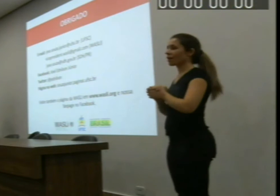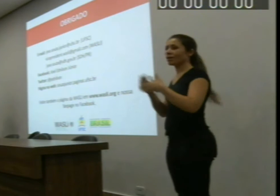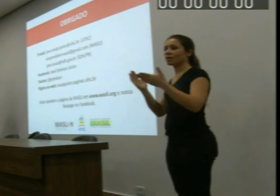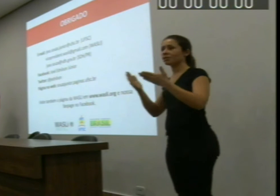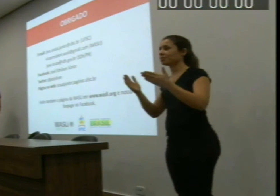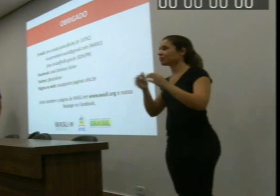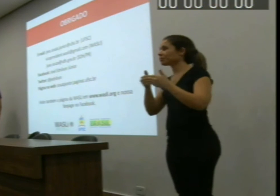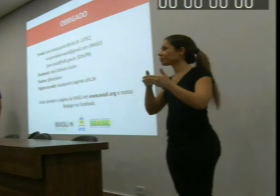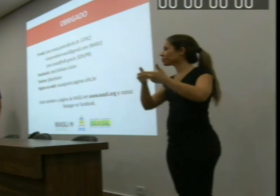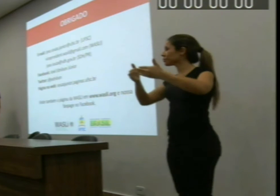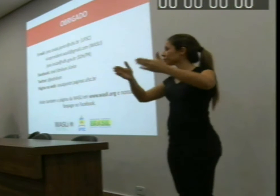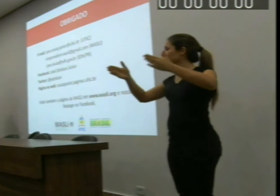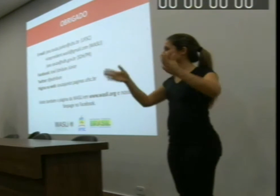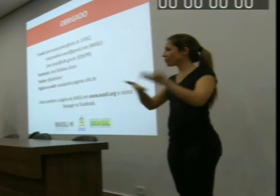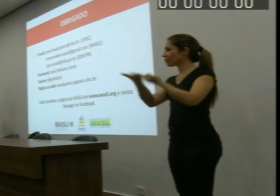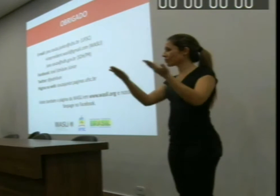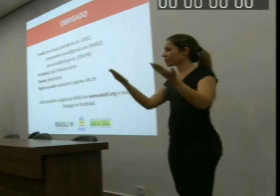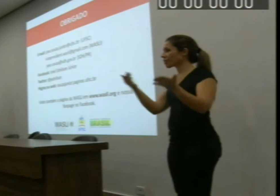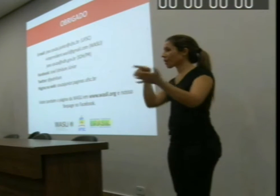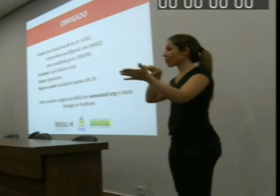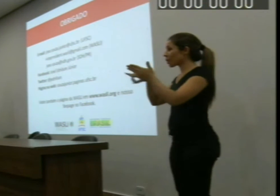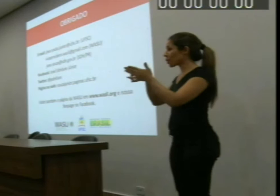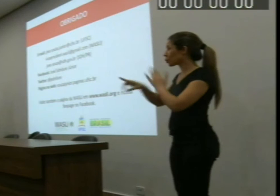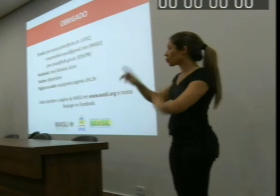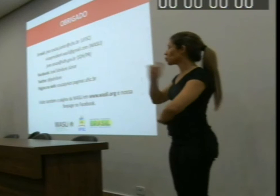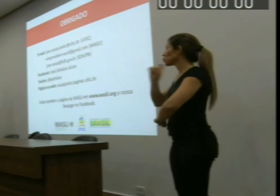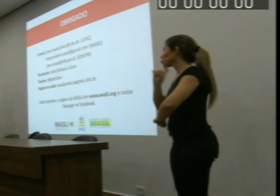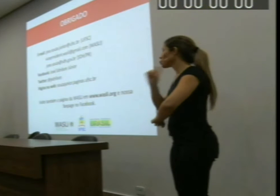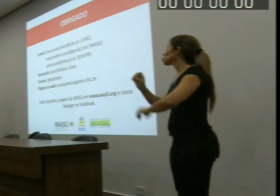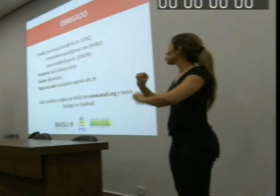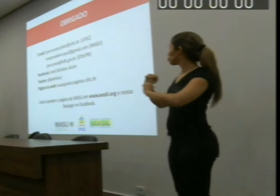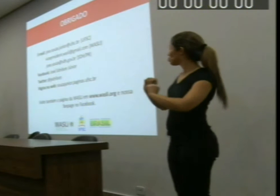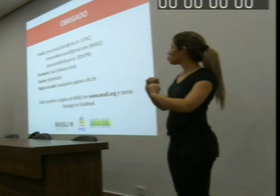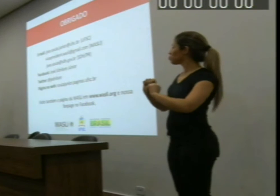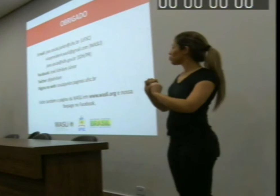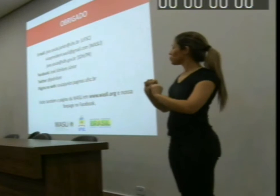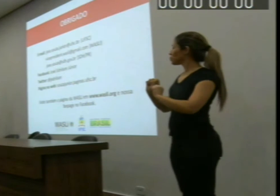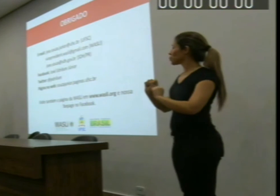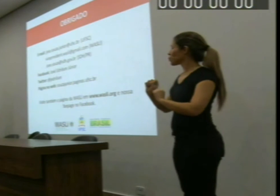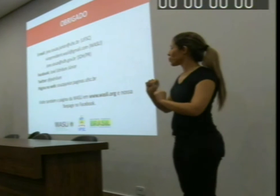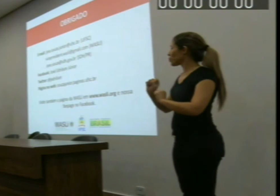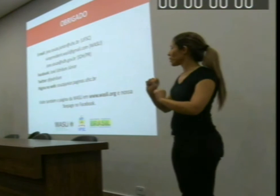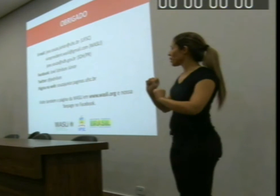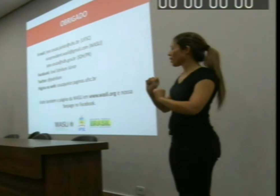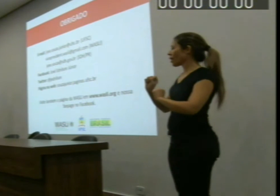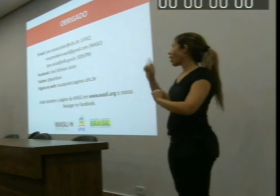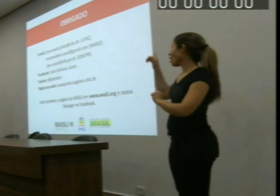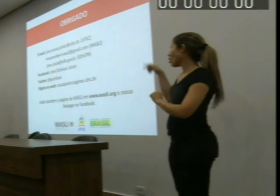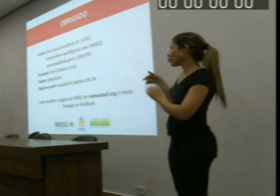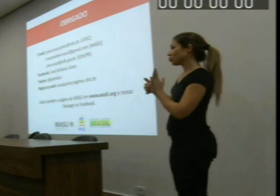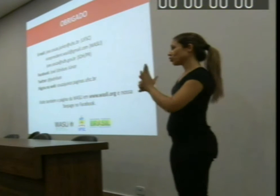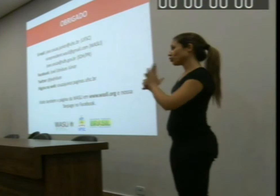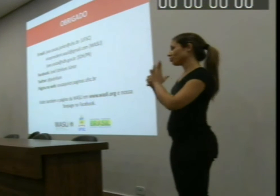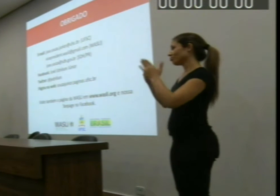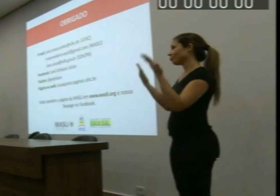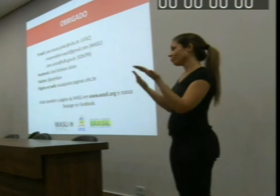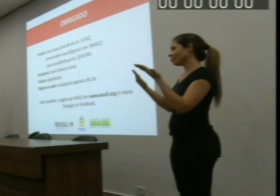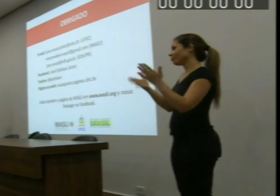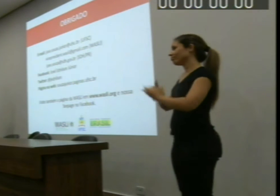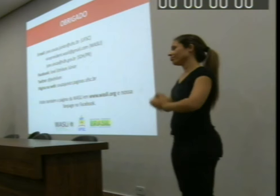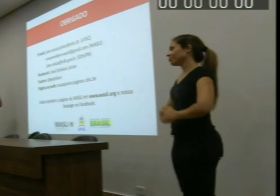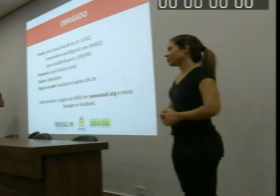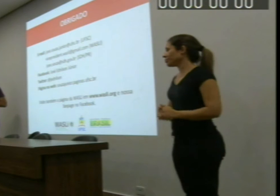eh alguma dúvida quiser fazer alguma pergunta sobre os assuntos que foram abordados hoje